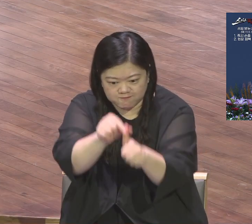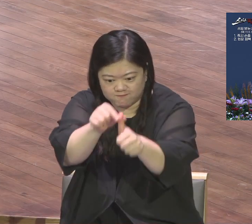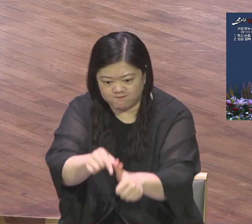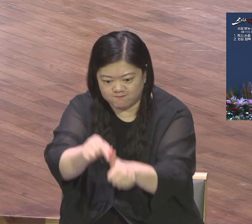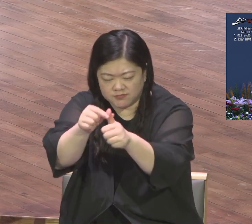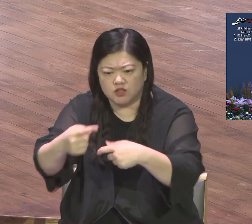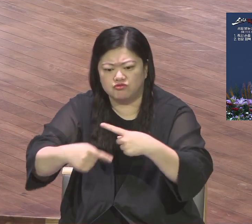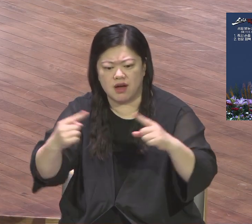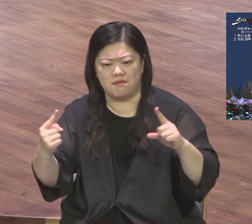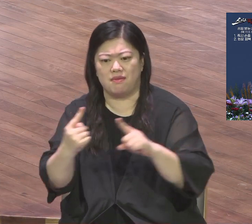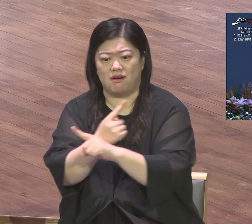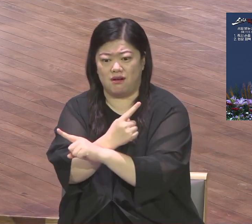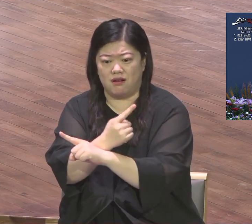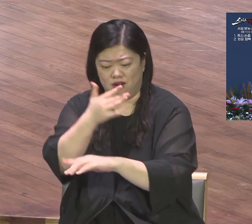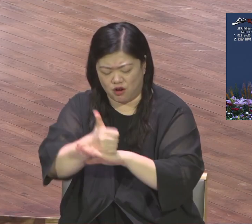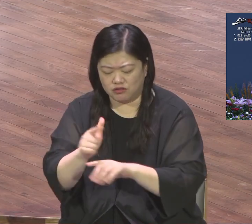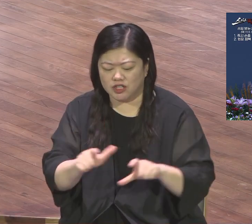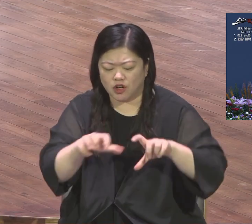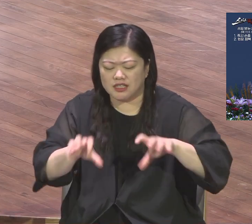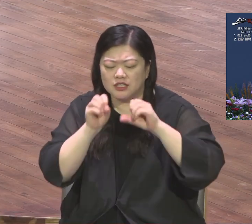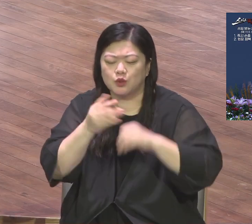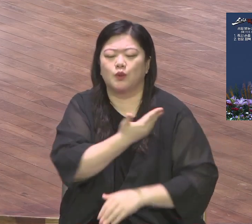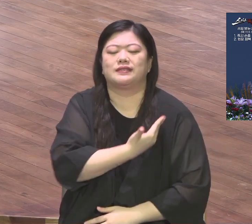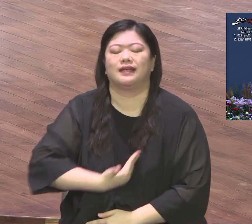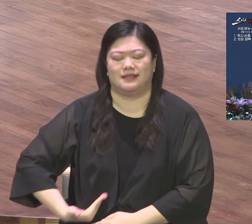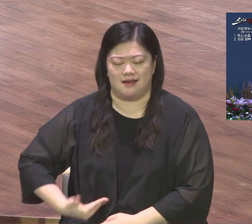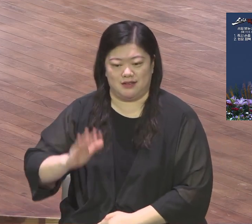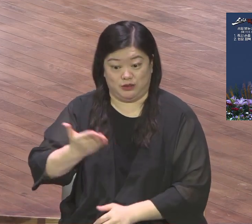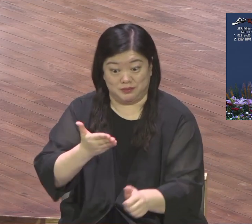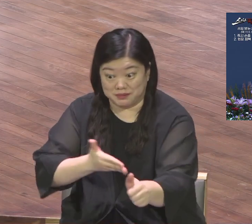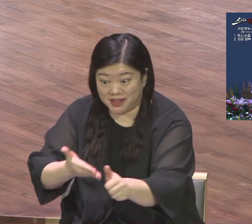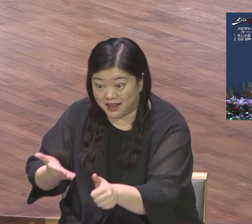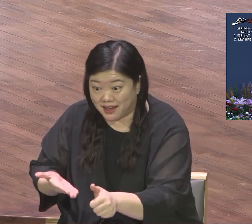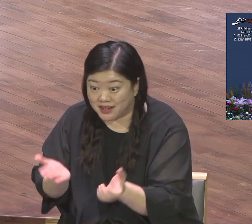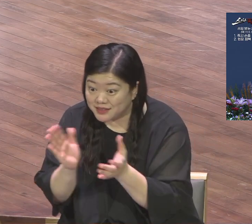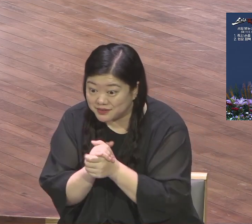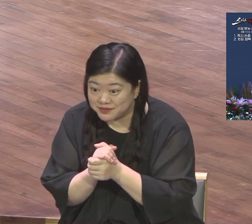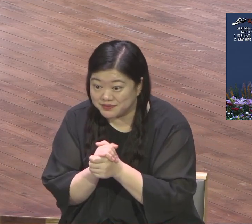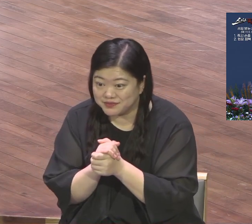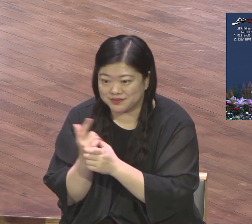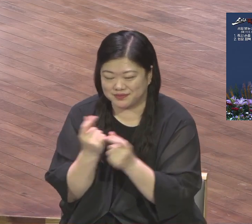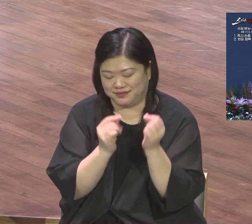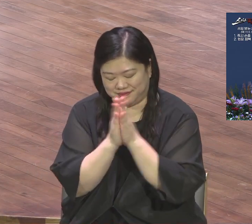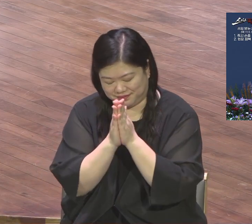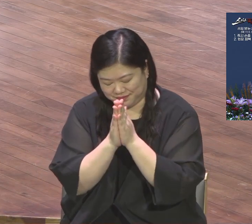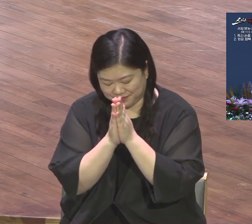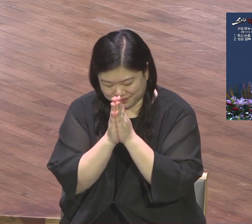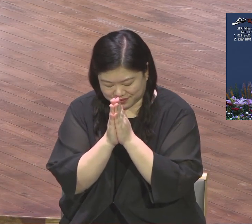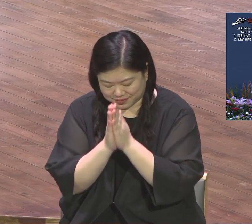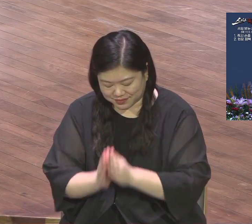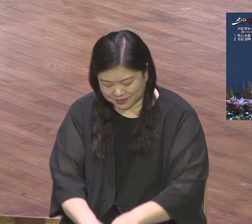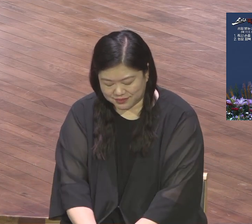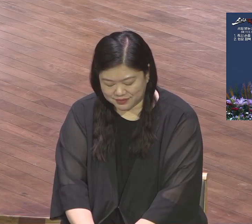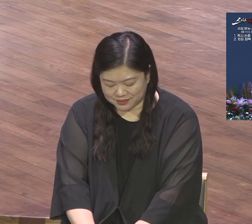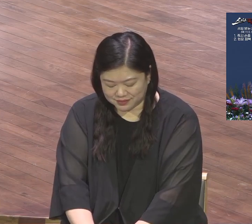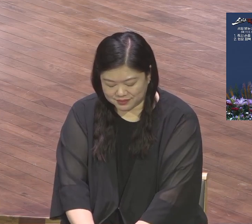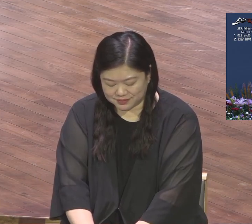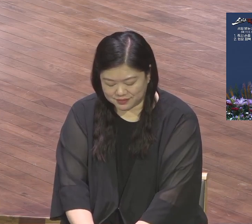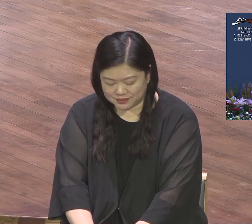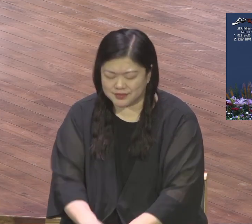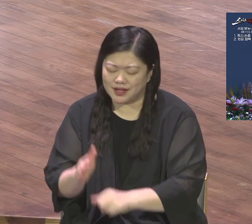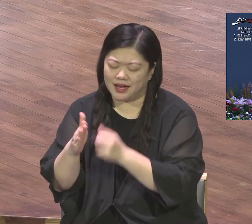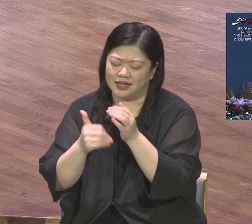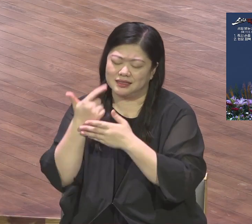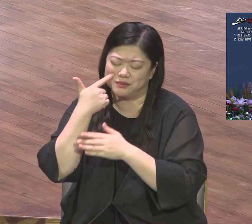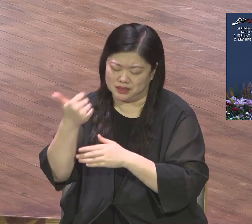망대를 세우는 현장 전도지자들 다 되시기를 주님으로 축복합니다. 기도합시다. 아버지 하나님, 맥주